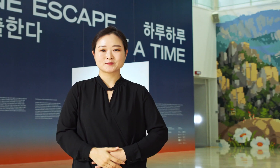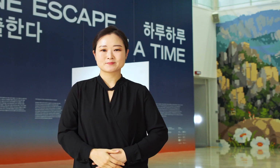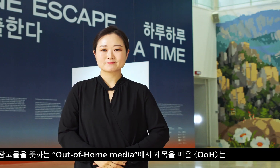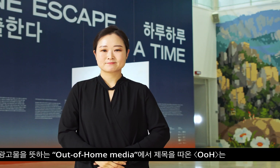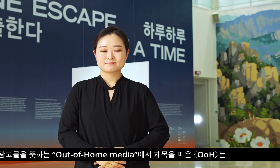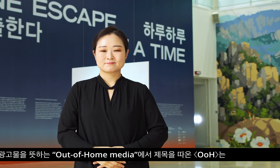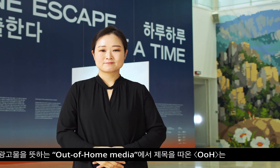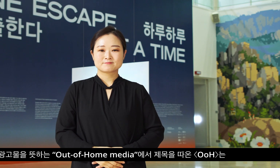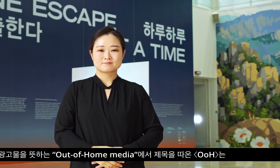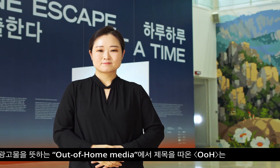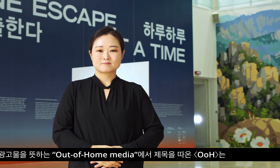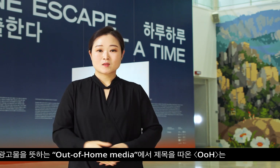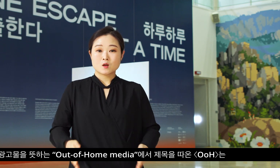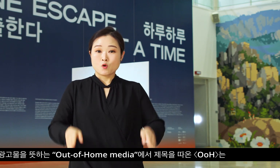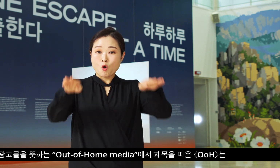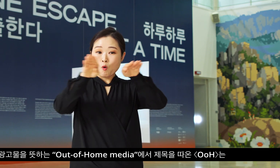5개 광고물을 뜻하는